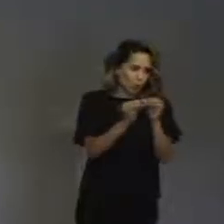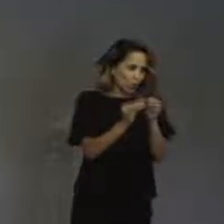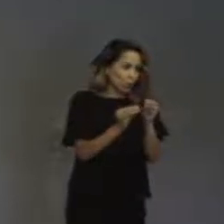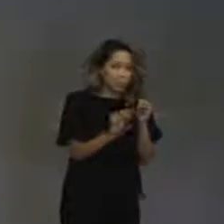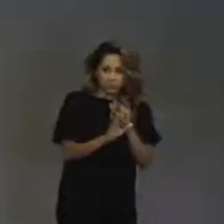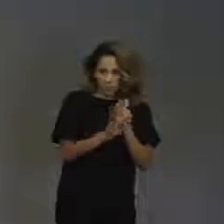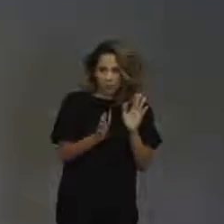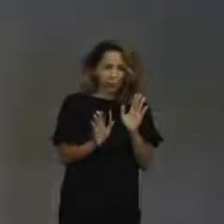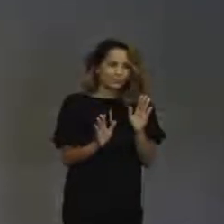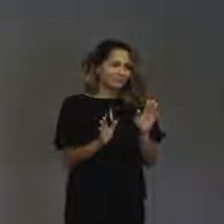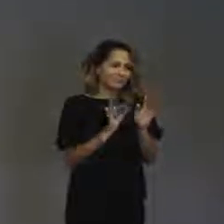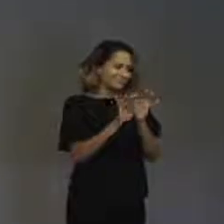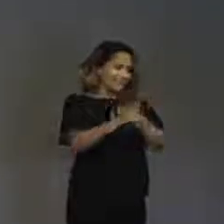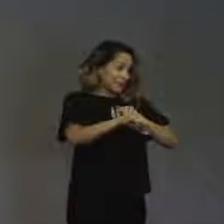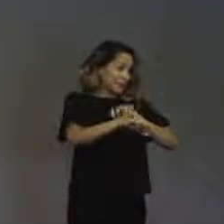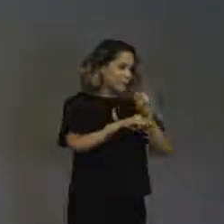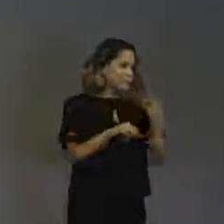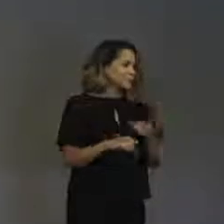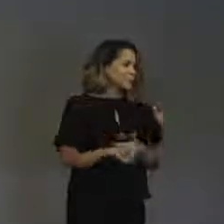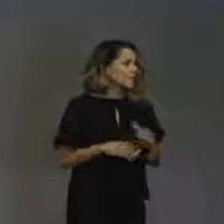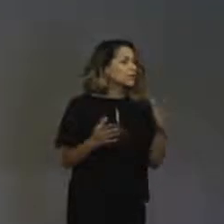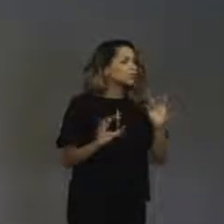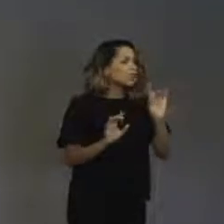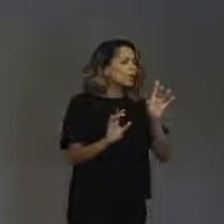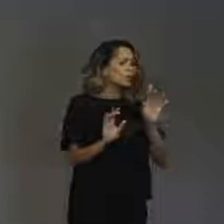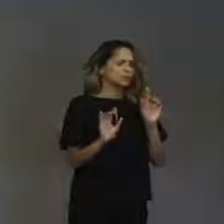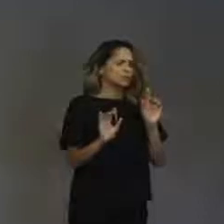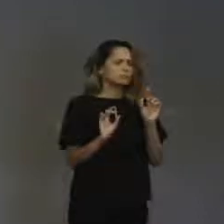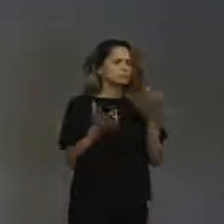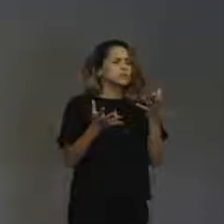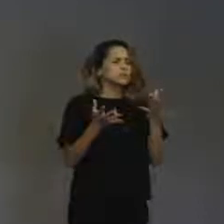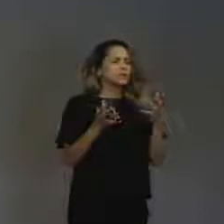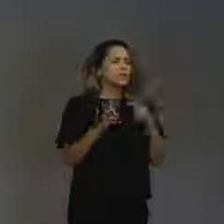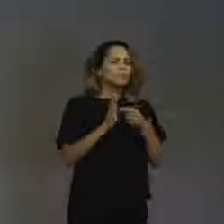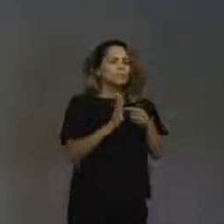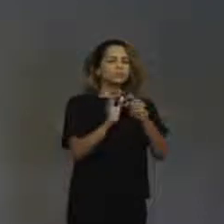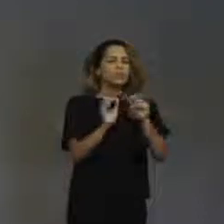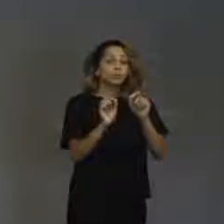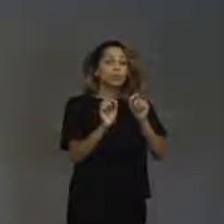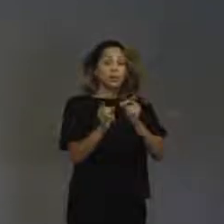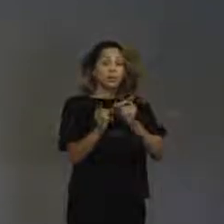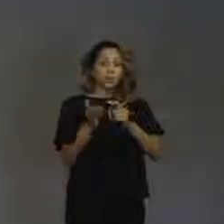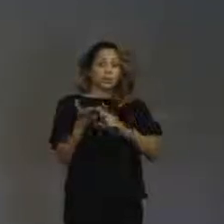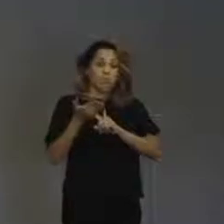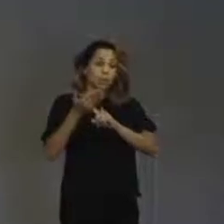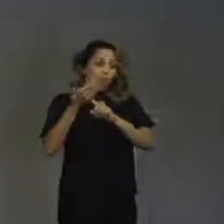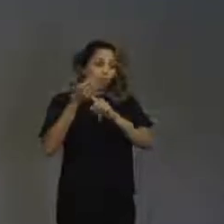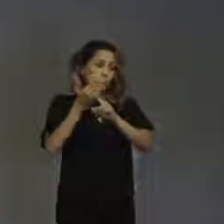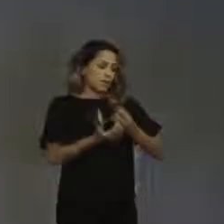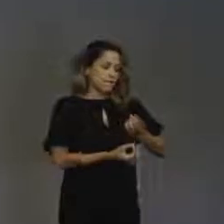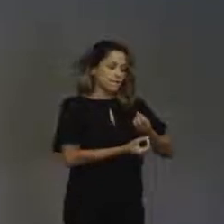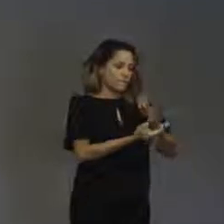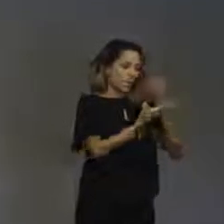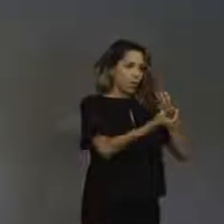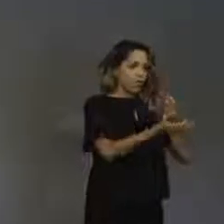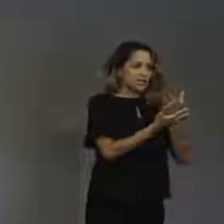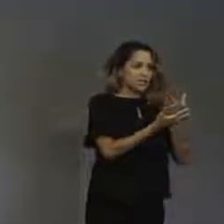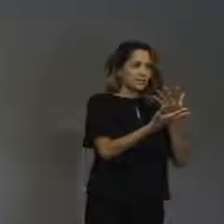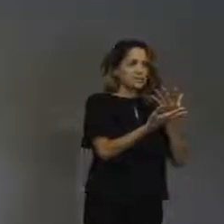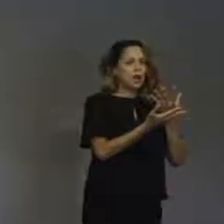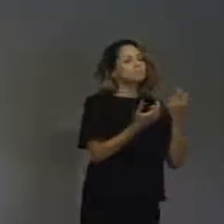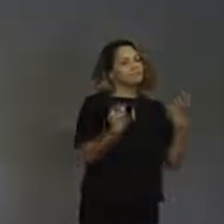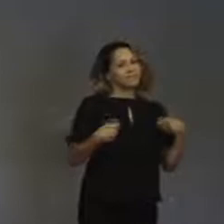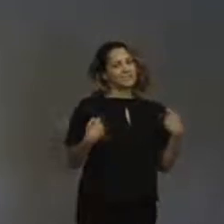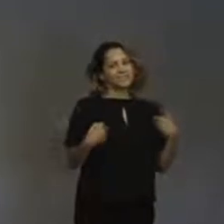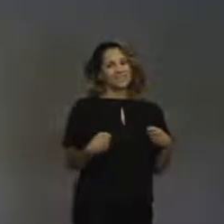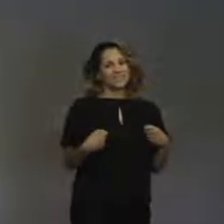Fecho. Então, a questão que eu queria trazer é essa, tecnologia e dados, para a gente conseguir sair desse achismo e